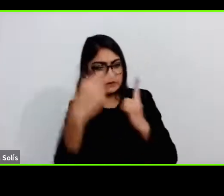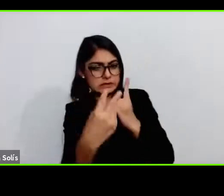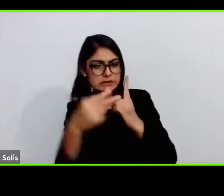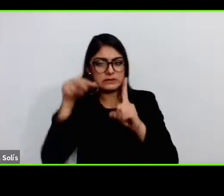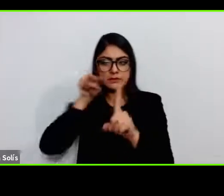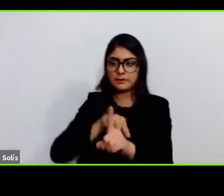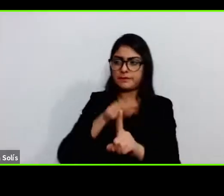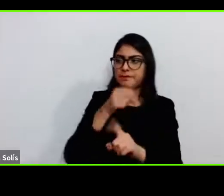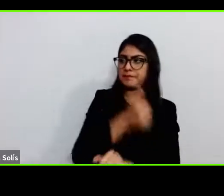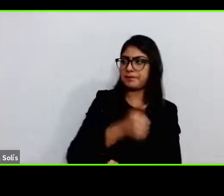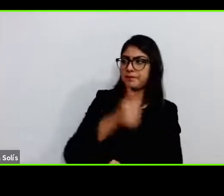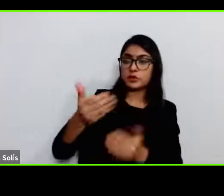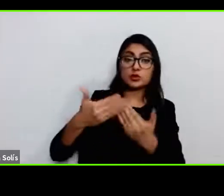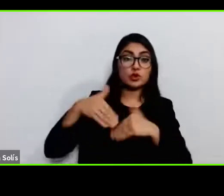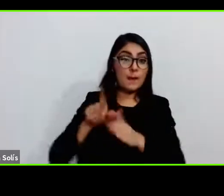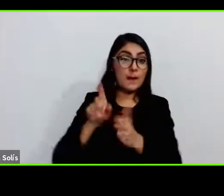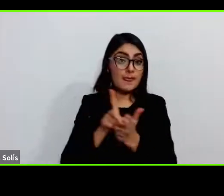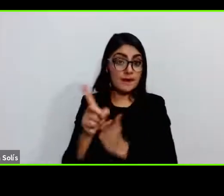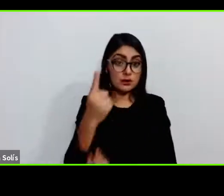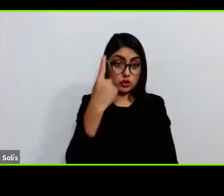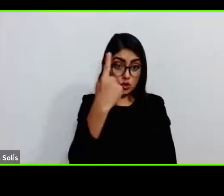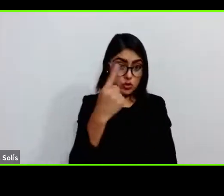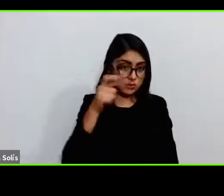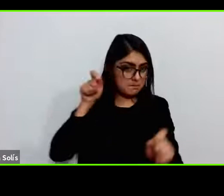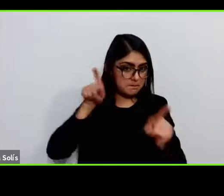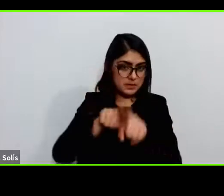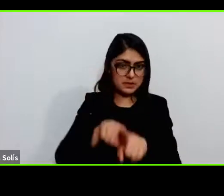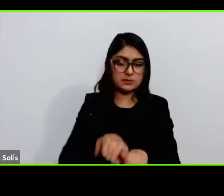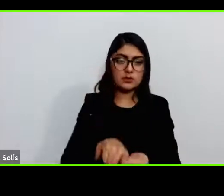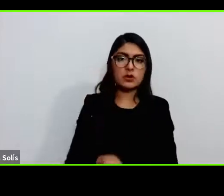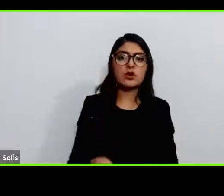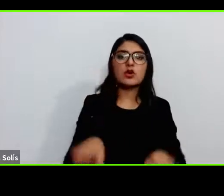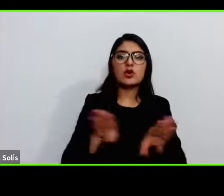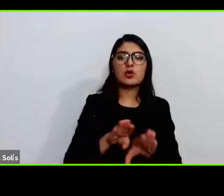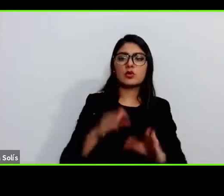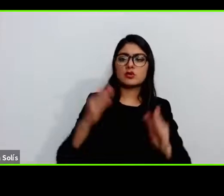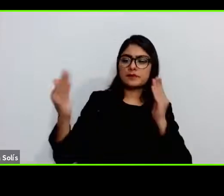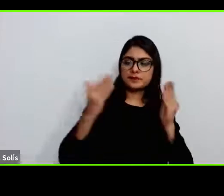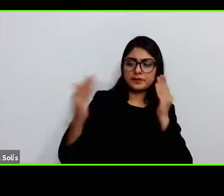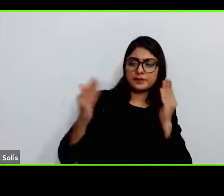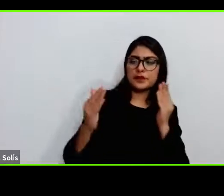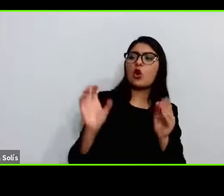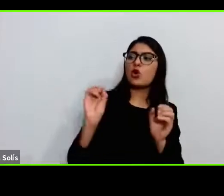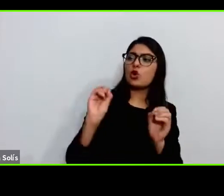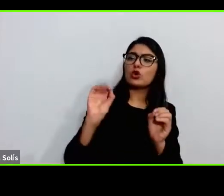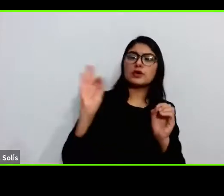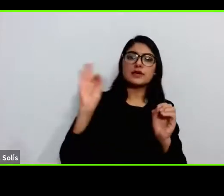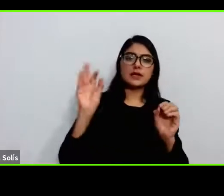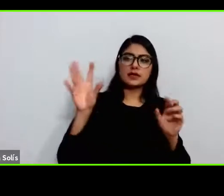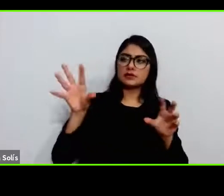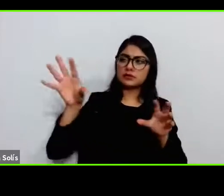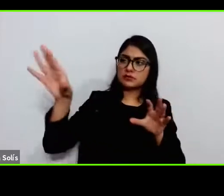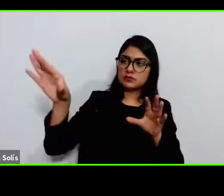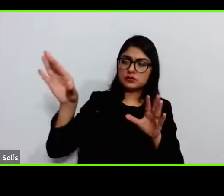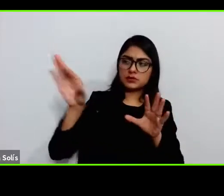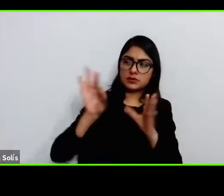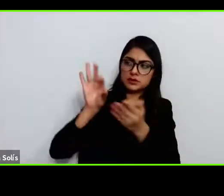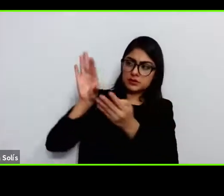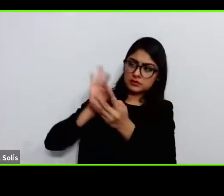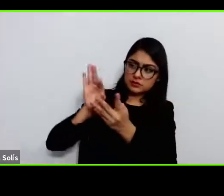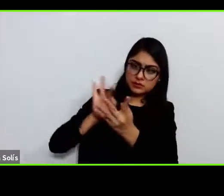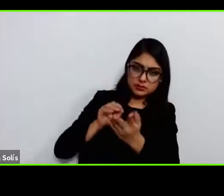del mismo derecho, por ejemplo, porque puede construir una identidad común, ¿no? Uno de los objetivos que a veces se